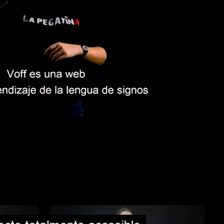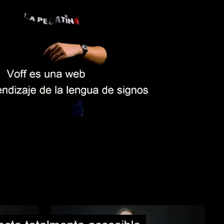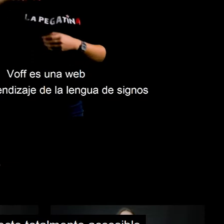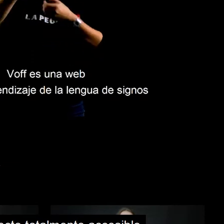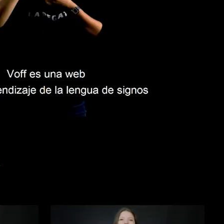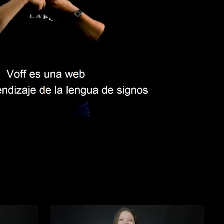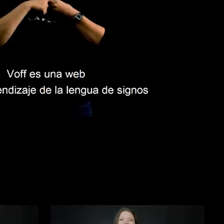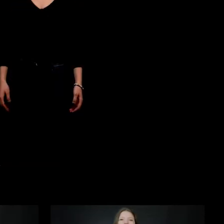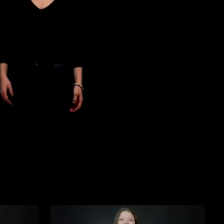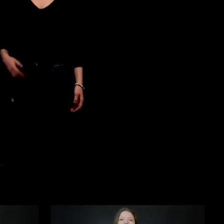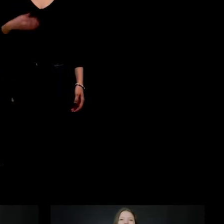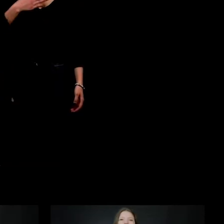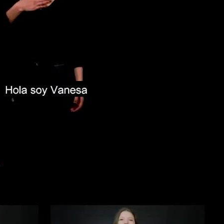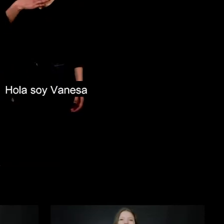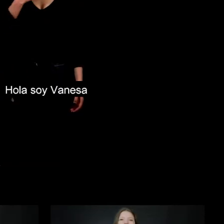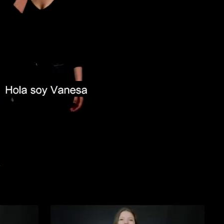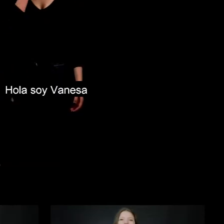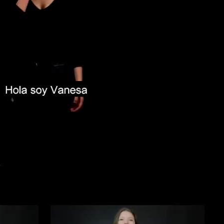accesible.